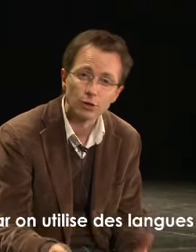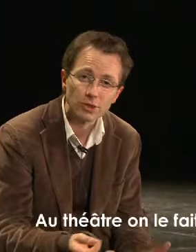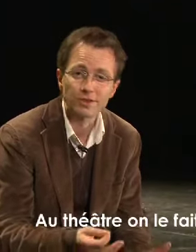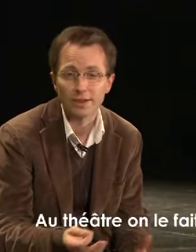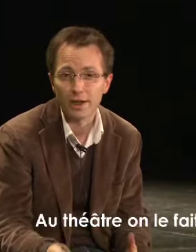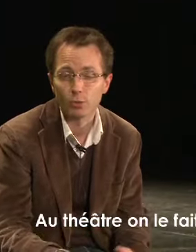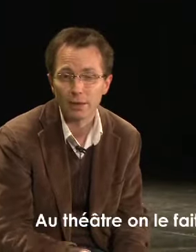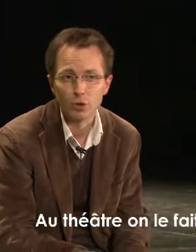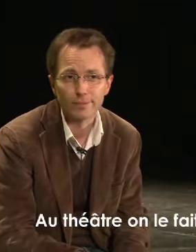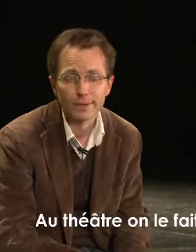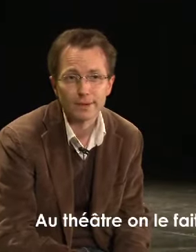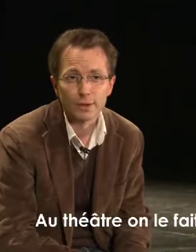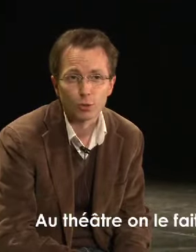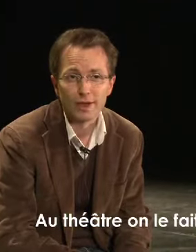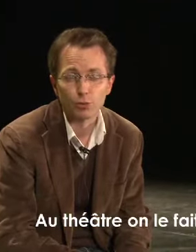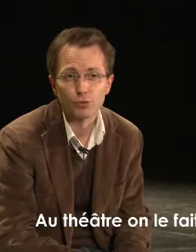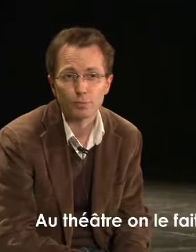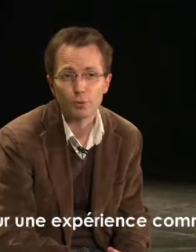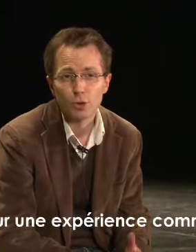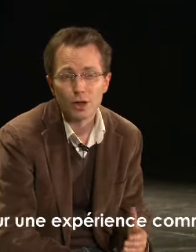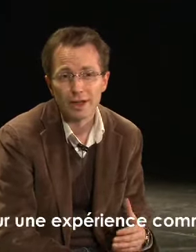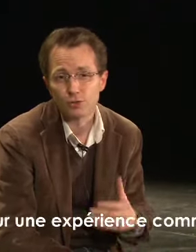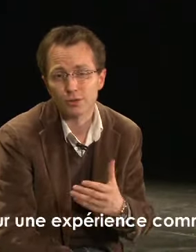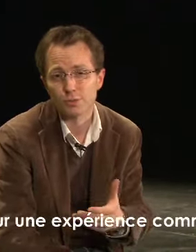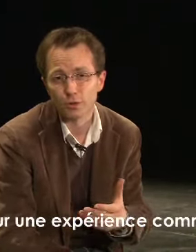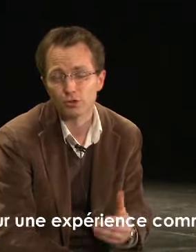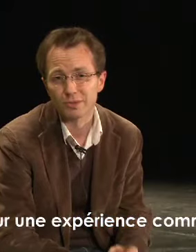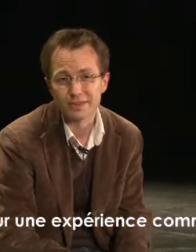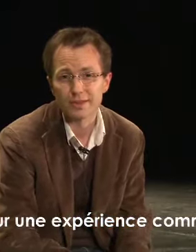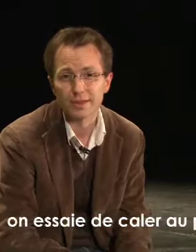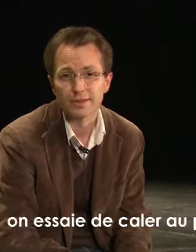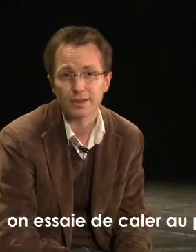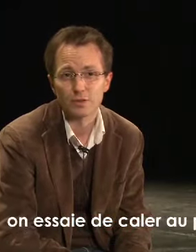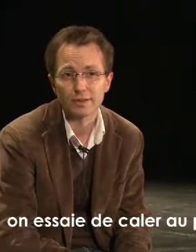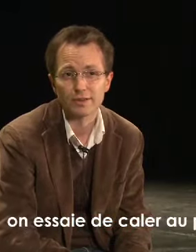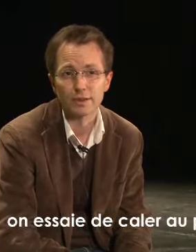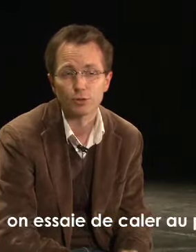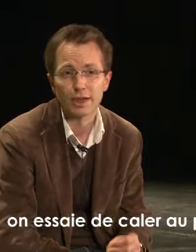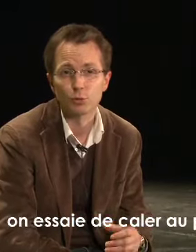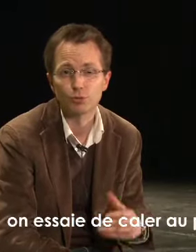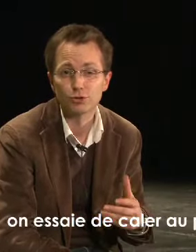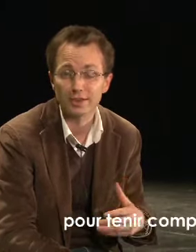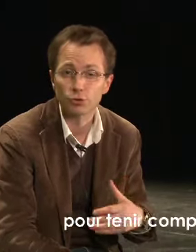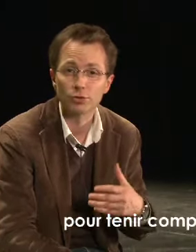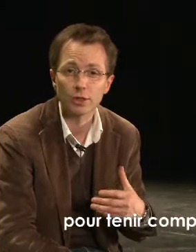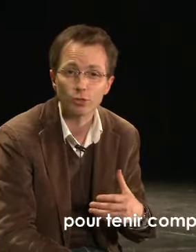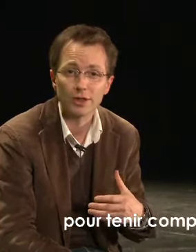traduit l'italien ou l'allemand. Au théâtre, on le fait peu. Là, sur une expérience comme celle-ci, ce qui est intéressant, c'est d'essayer de caler au plus juste, c'est-à-dire de tenir compte